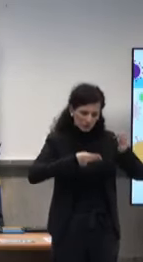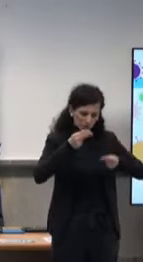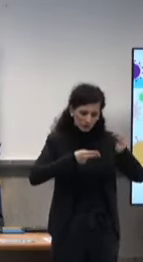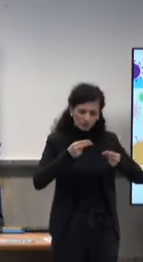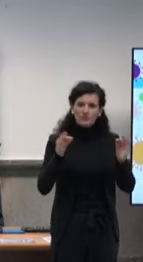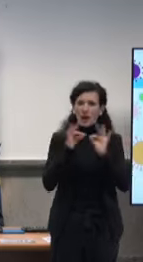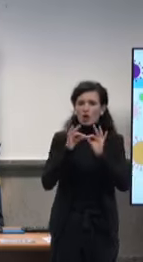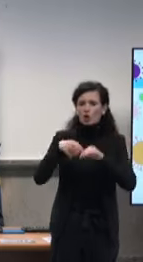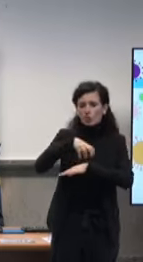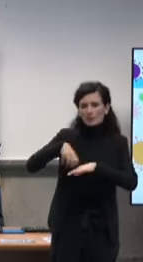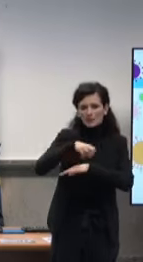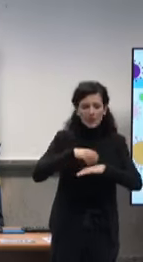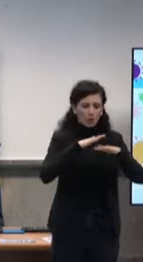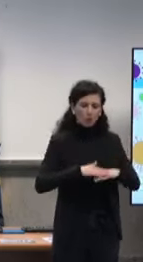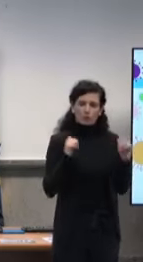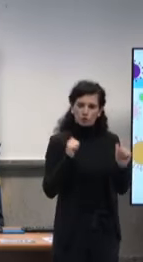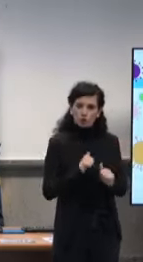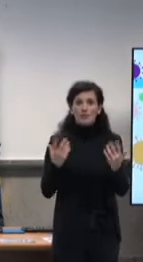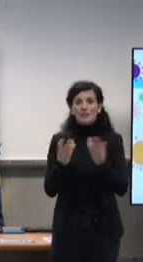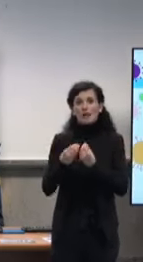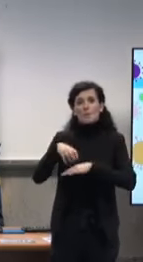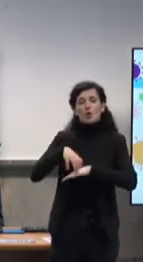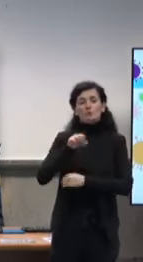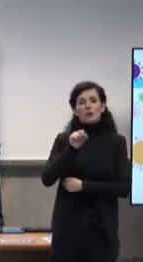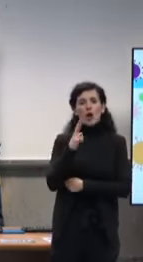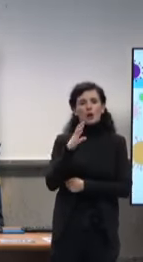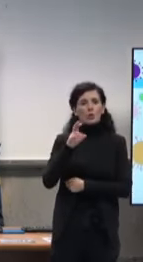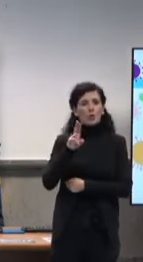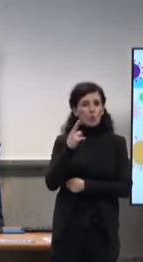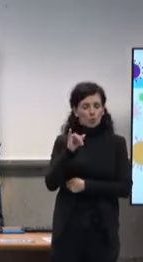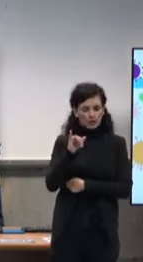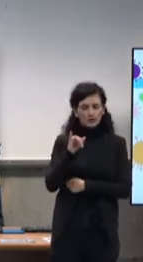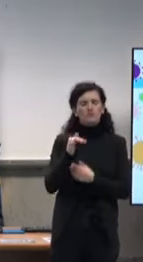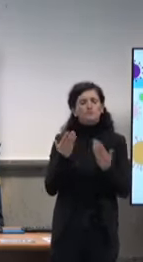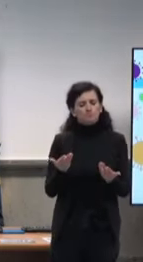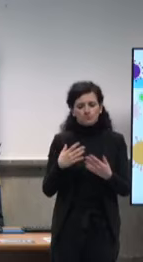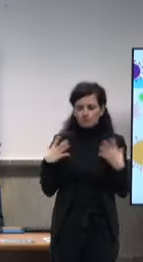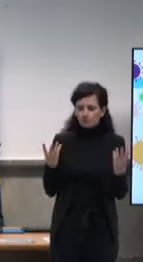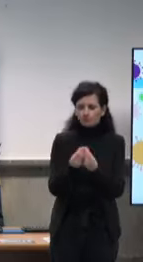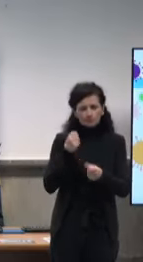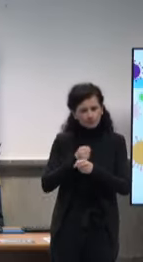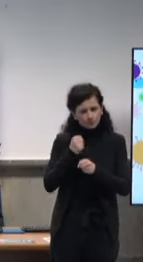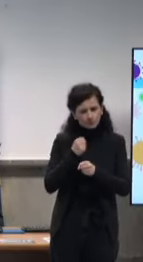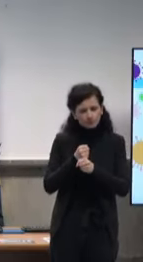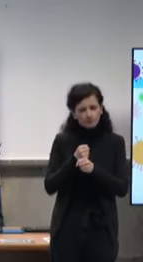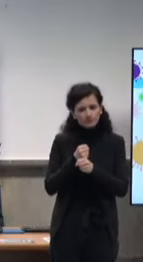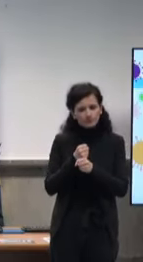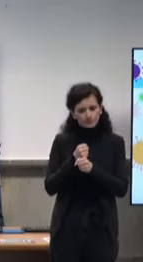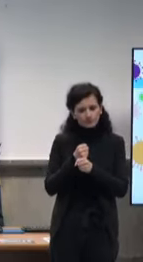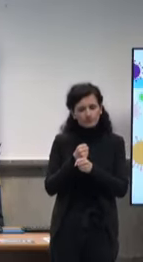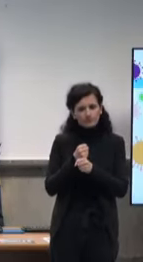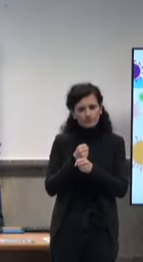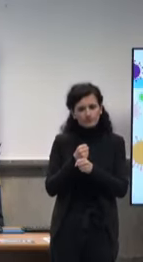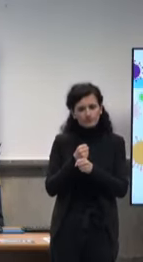con la protezione civile e con il commissario arcuri abbiamo previsto che sostanzialmente laddove ci